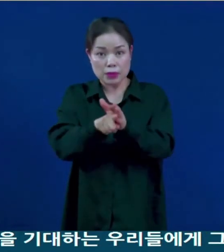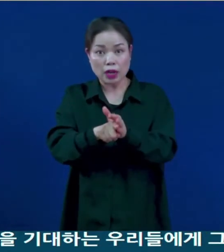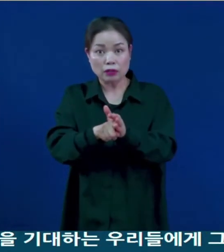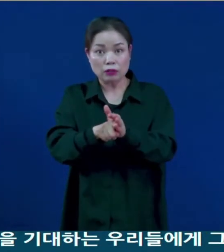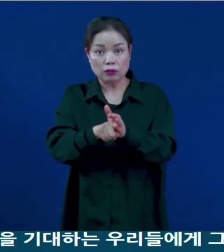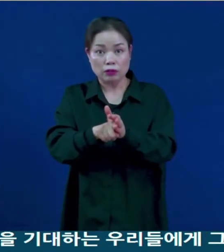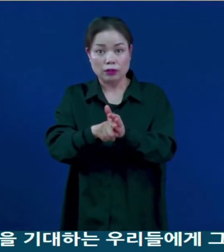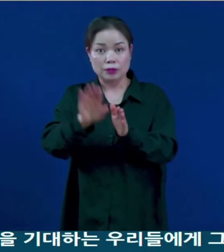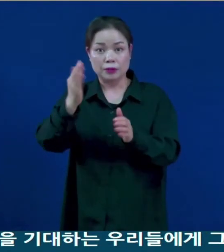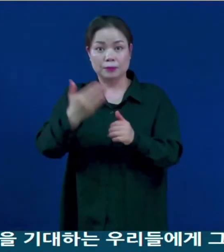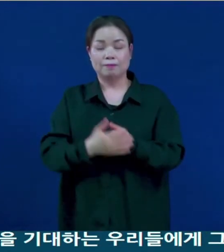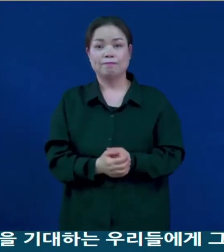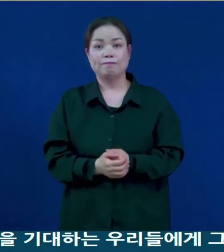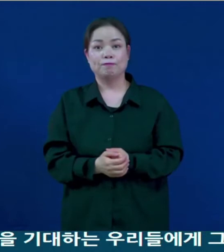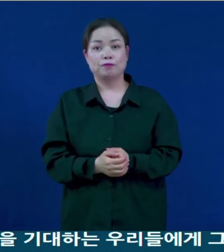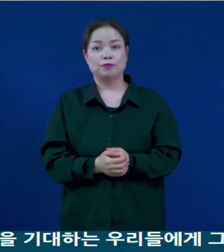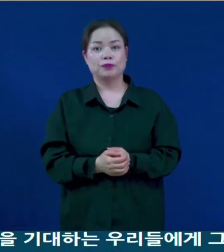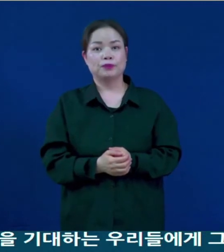것입니다.